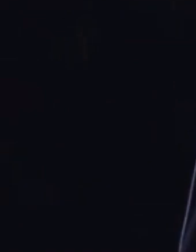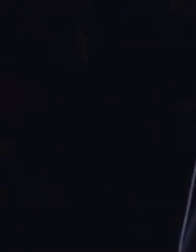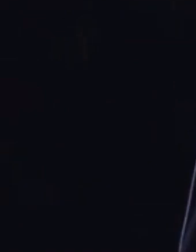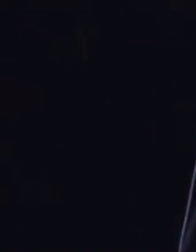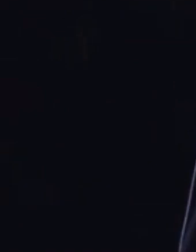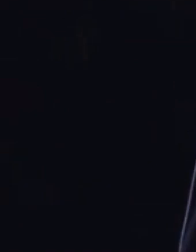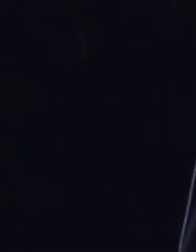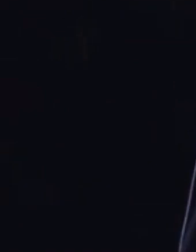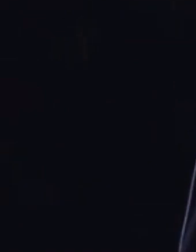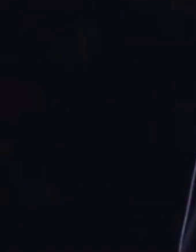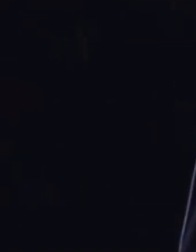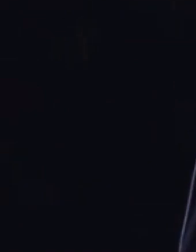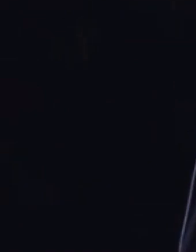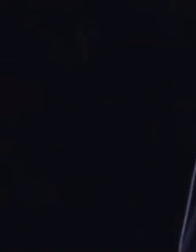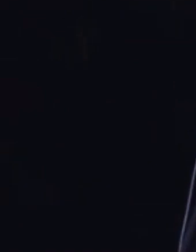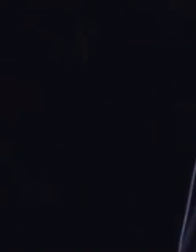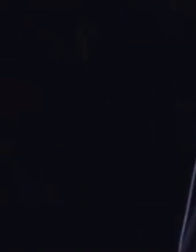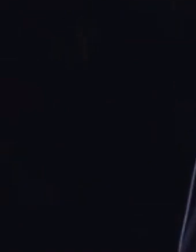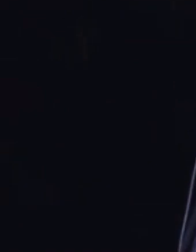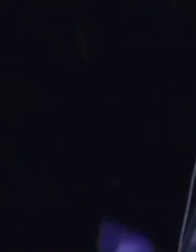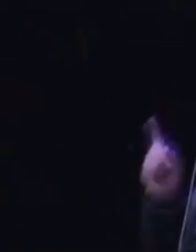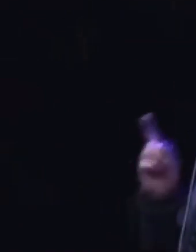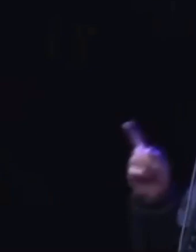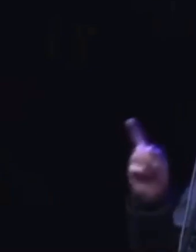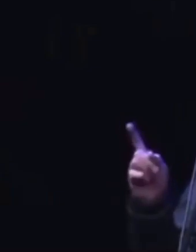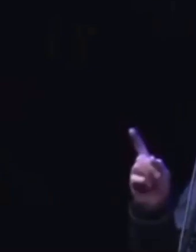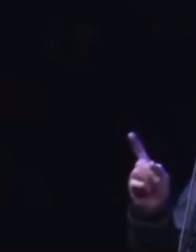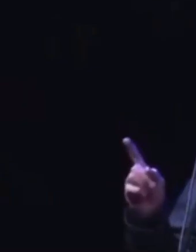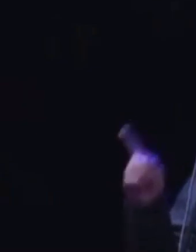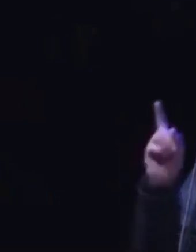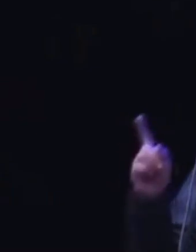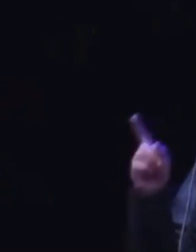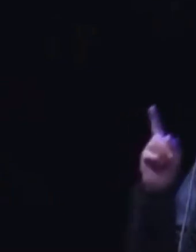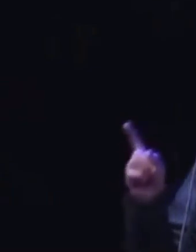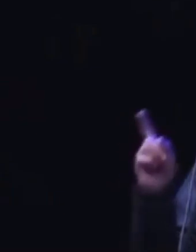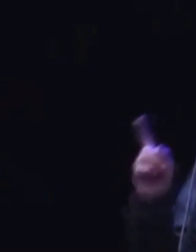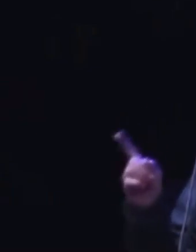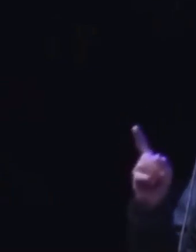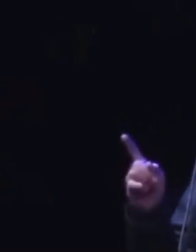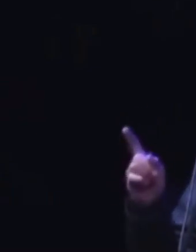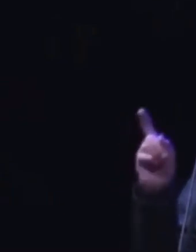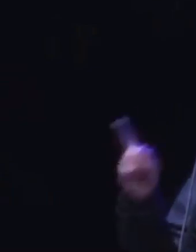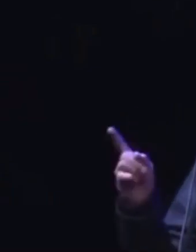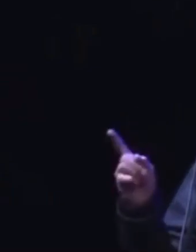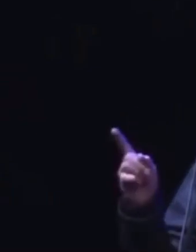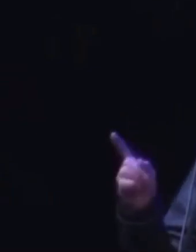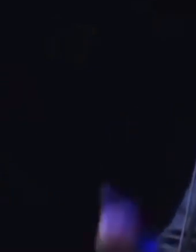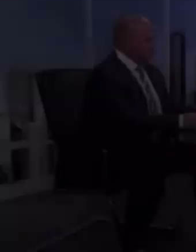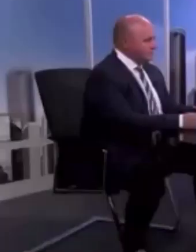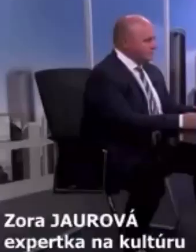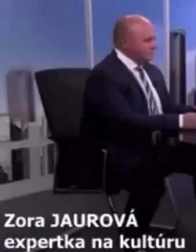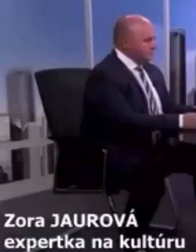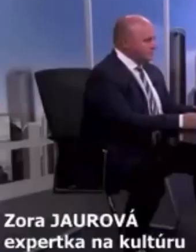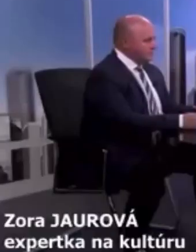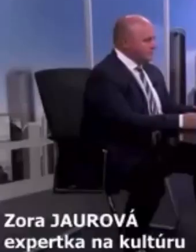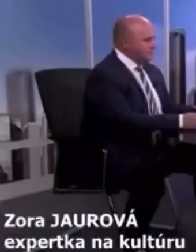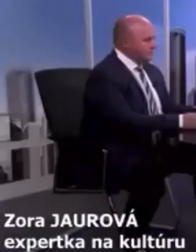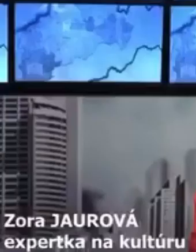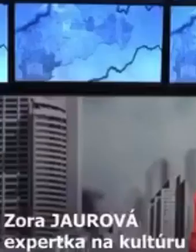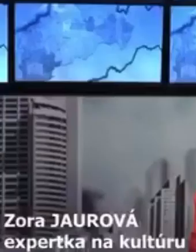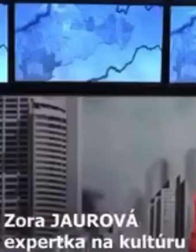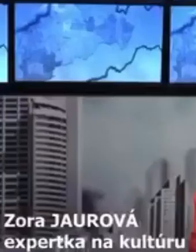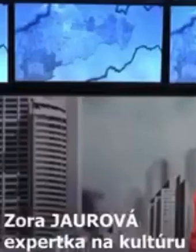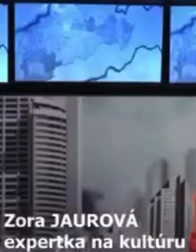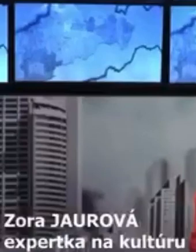veľmi rýchlo skrotne, keď sa dostanú pred vyšetrovateľa. A ja vám garantujem, že mnohí z nich pred vyšetrovateľom skončia. Bojovať